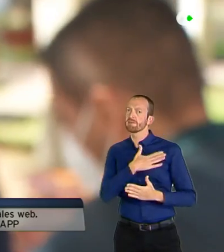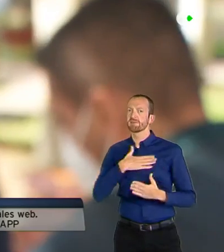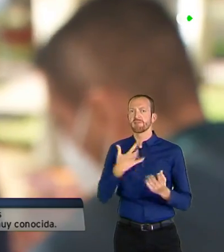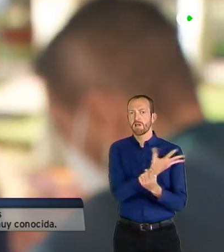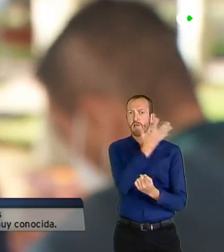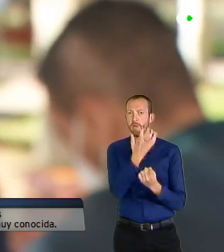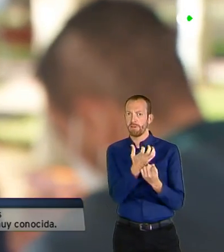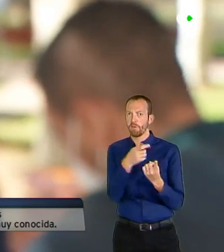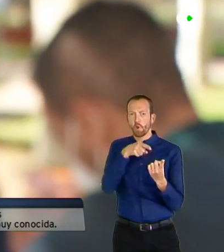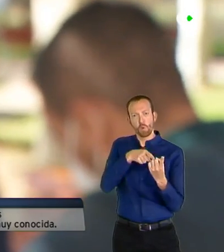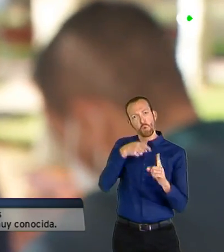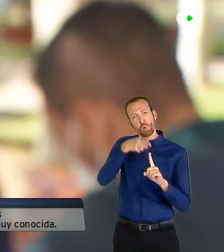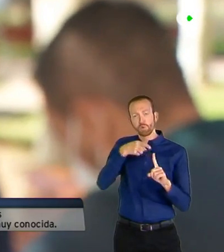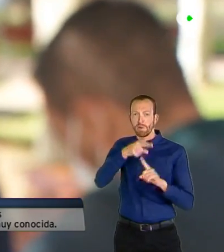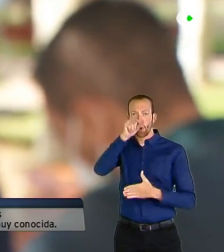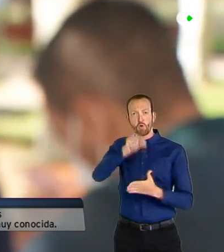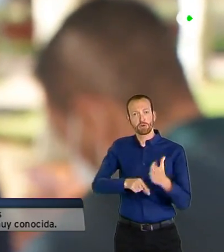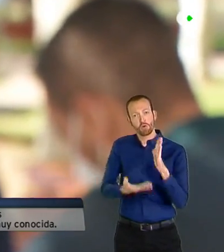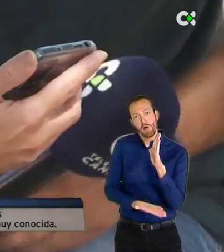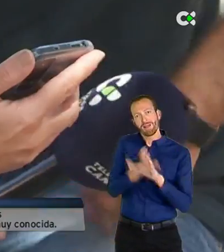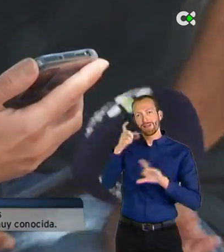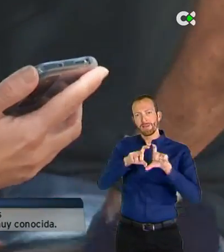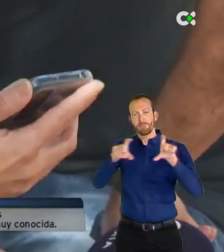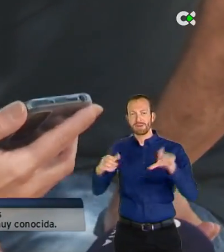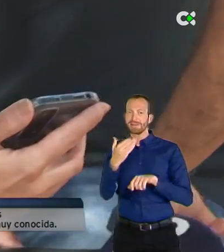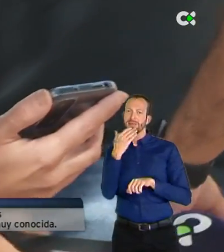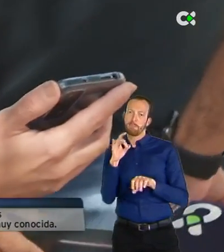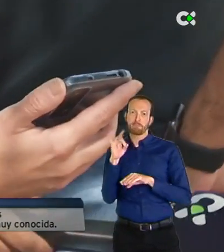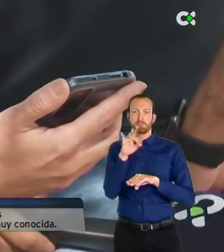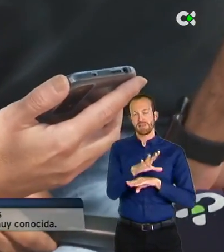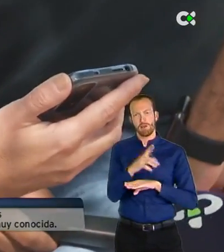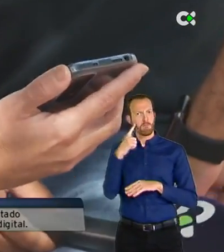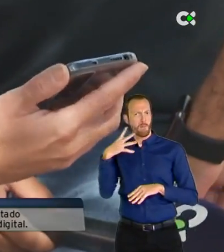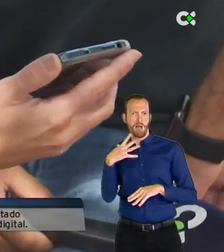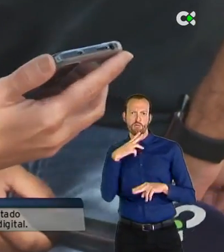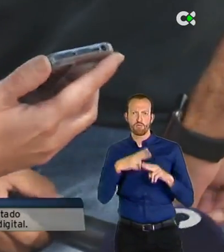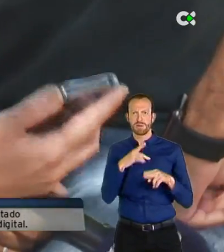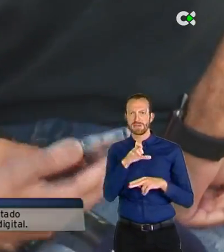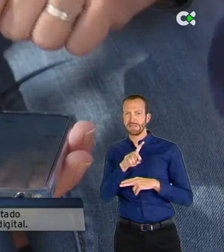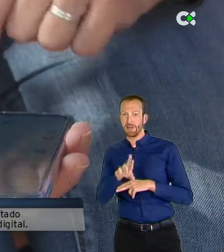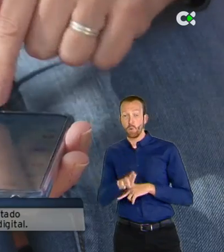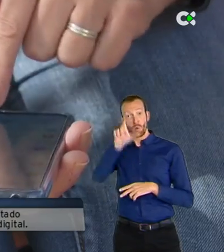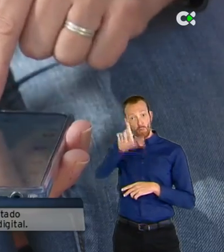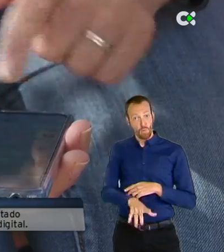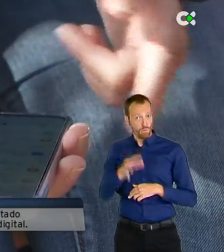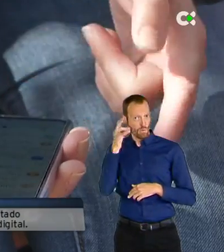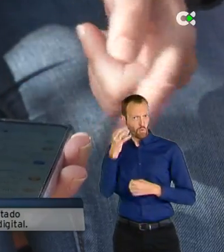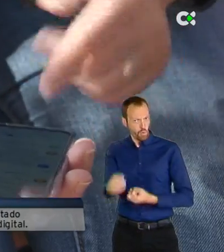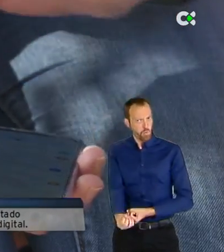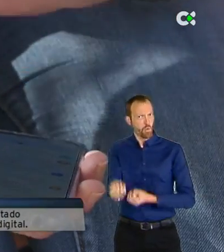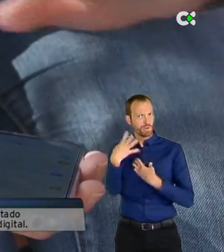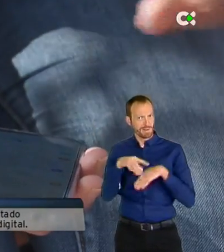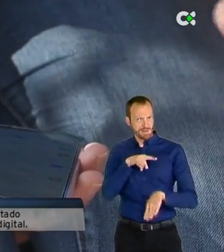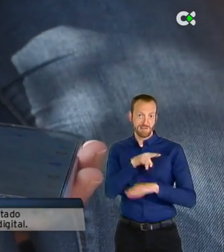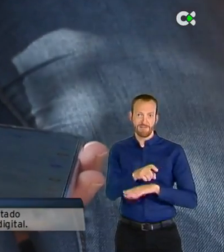una app para contratar en una empresa de mensajería muy conocida. Una afectada nos ha contado cómo es